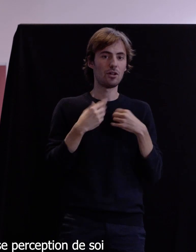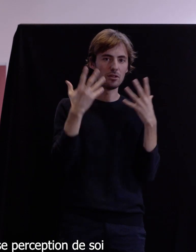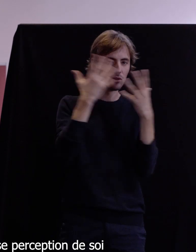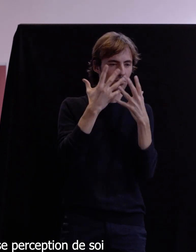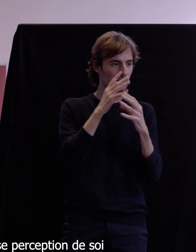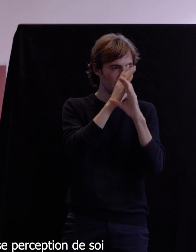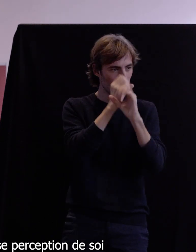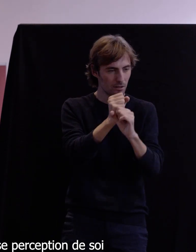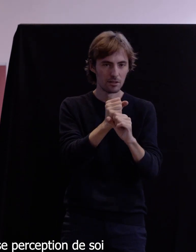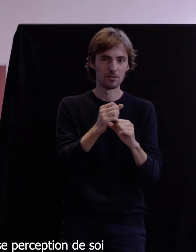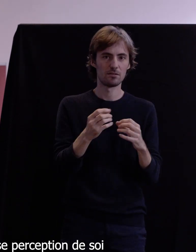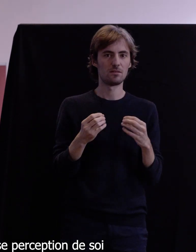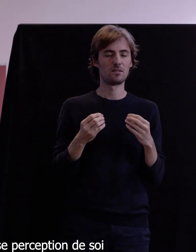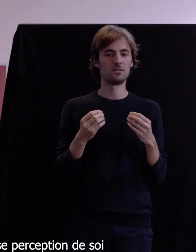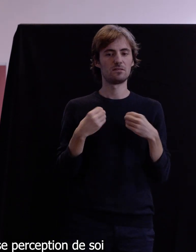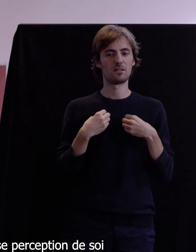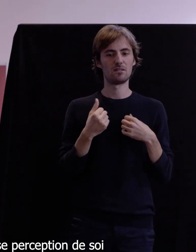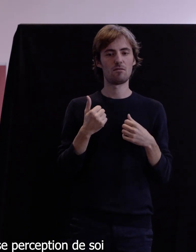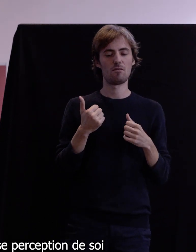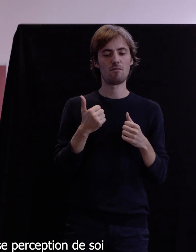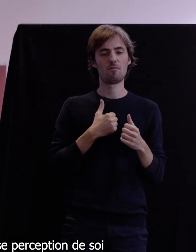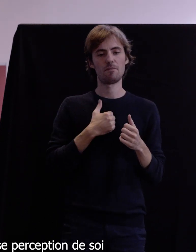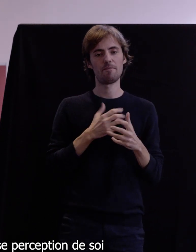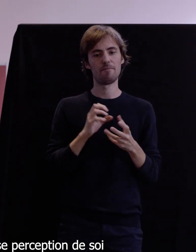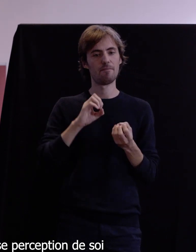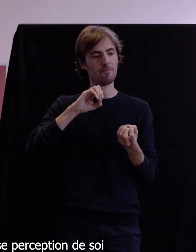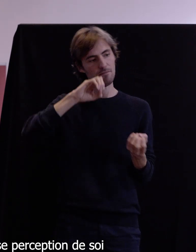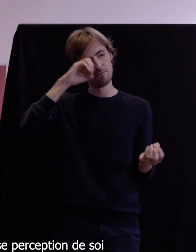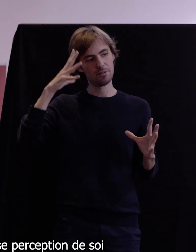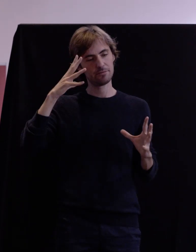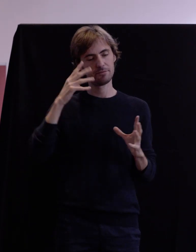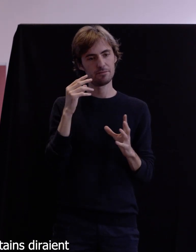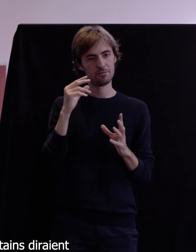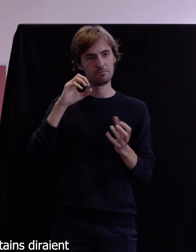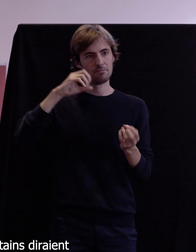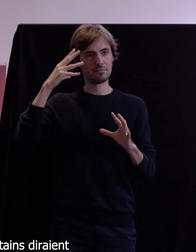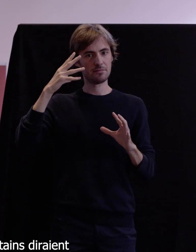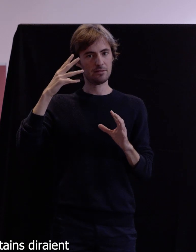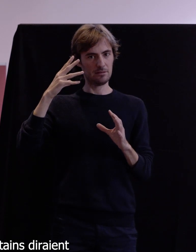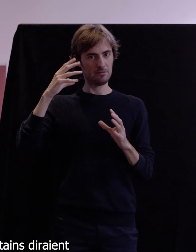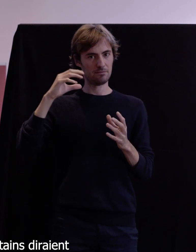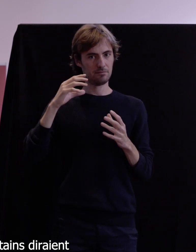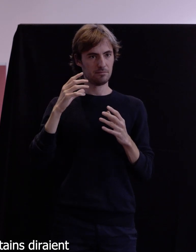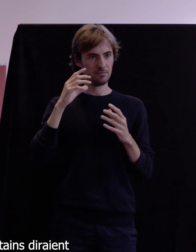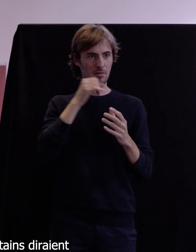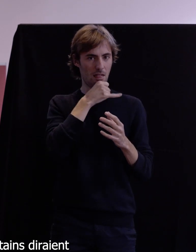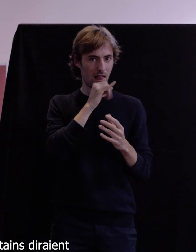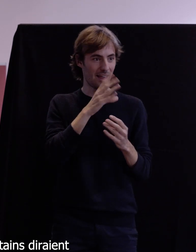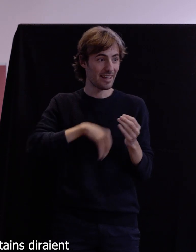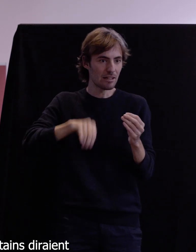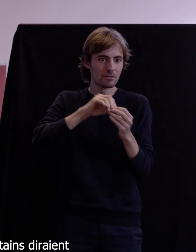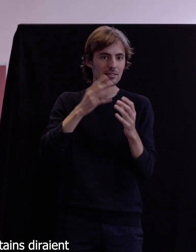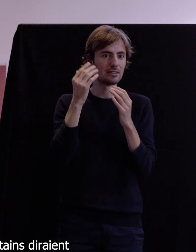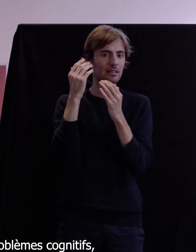une mauvaise perception de soi avec une déréalisation de soi, et peut-être certains diraient que des